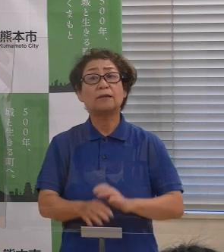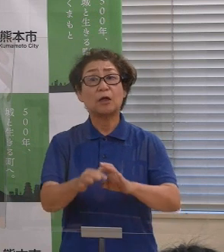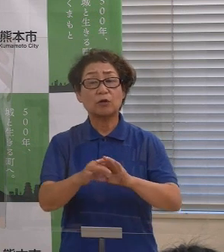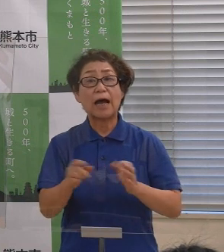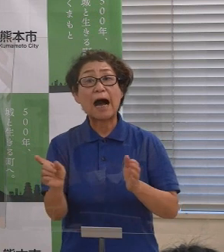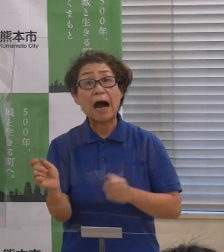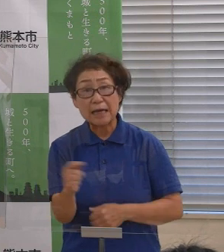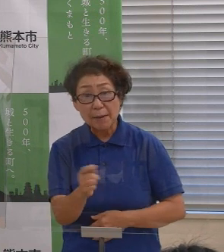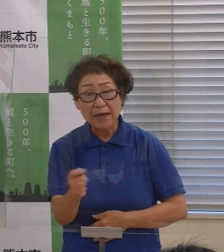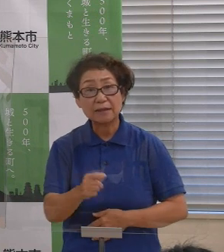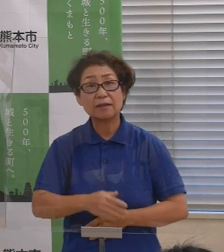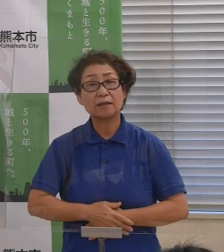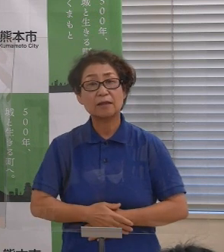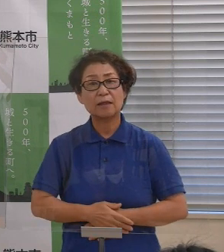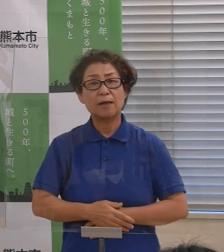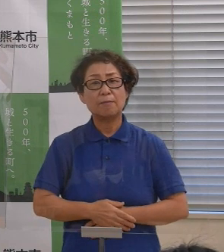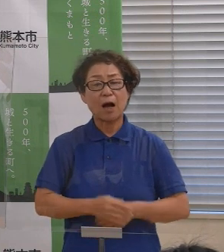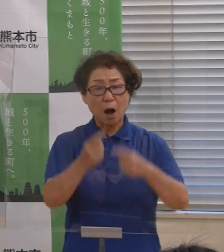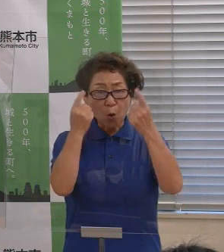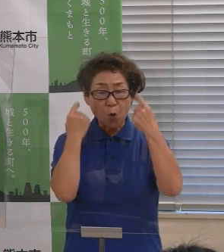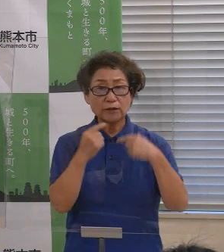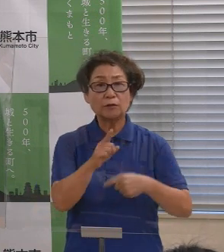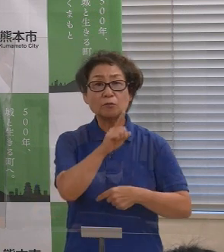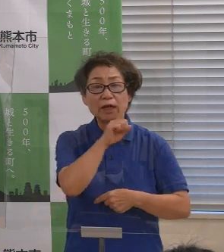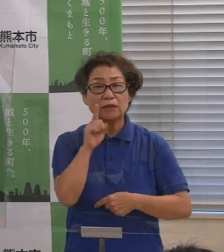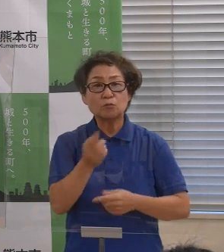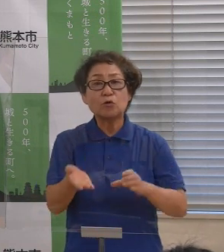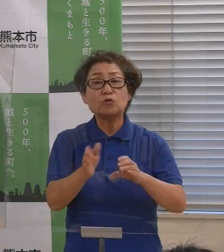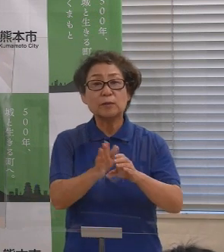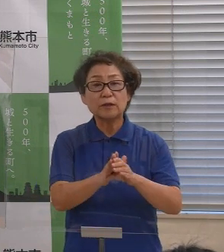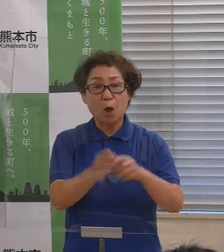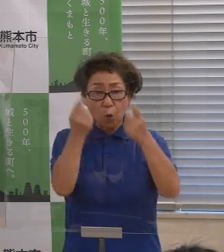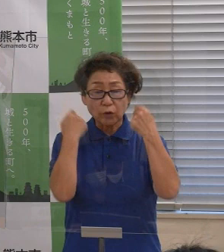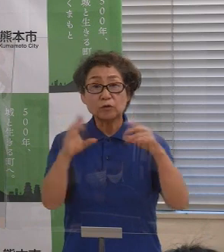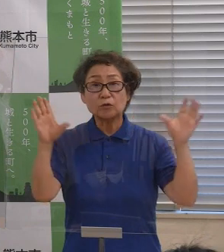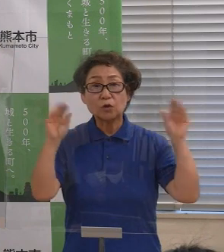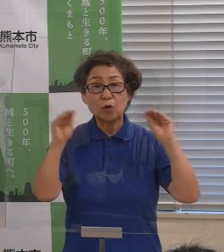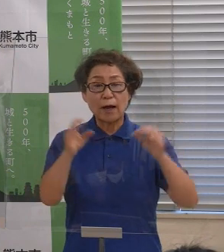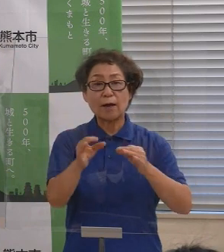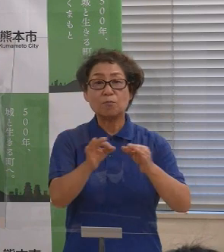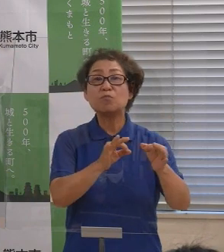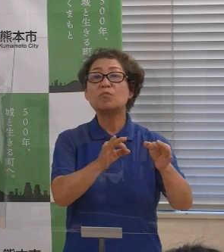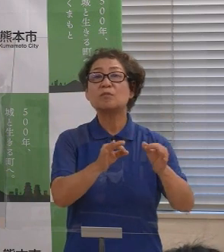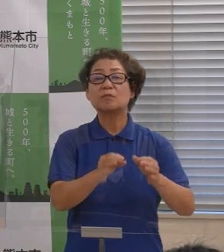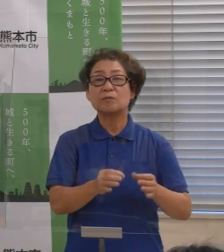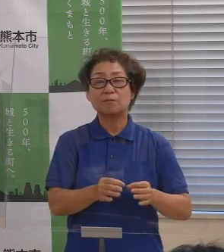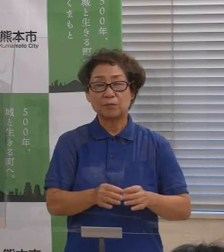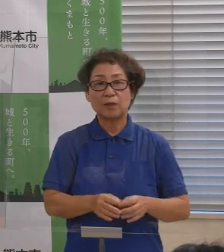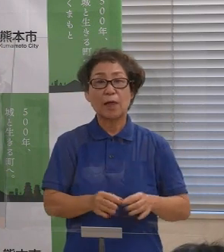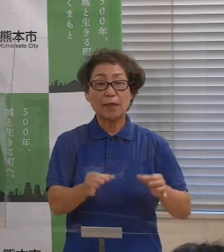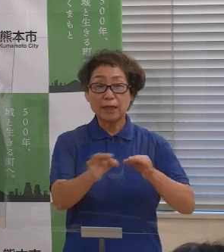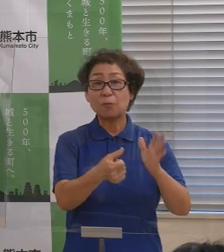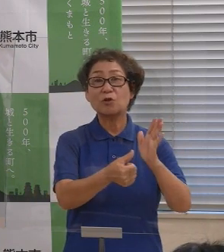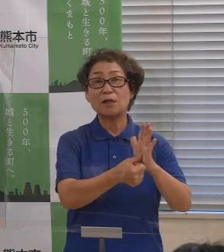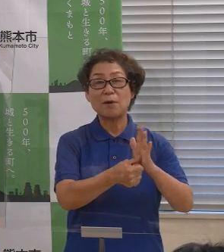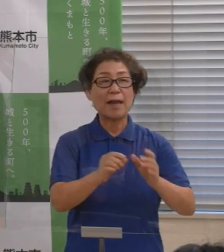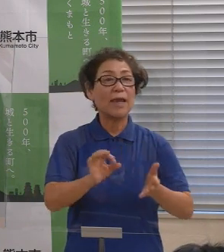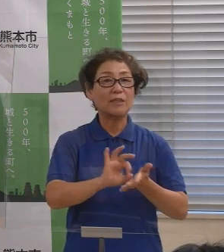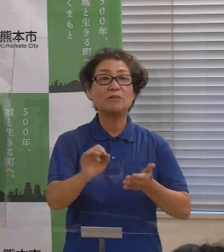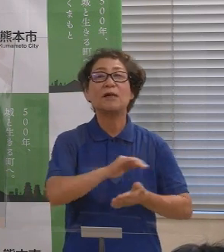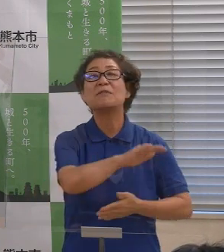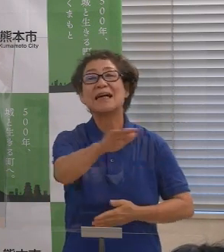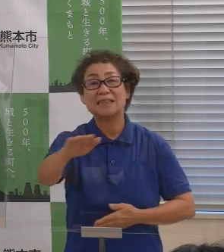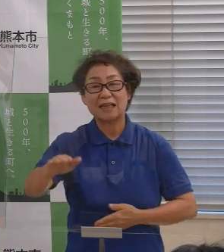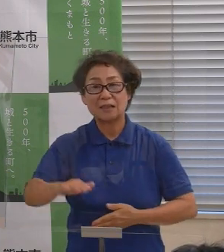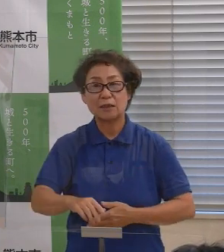にですね、これはプライバシーも含めて個人の情報については、店舗名はこれは皆さんに利用した方